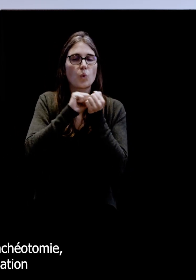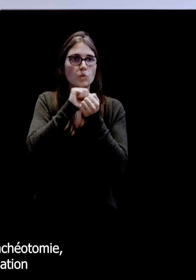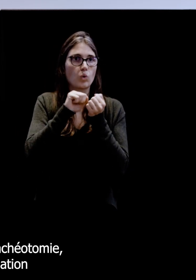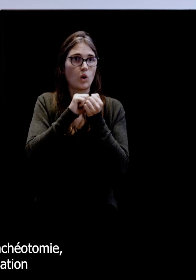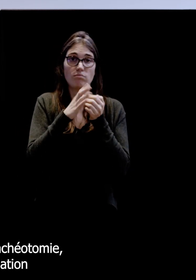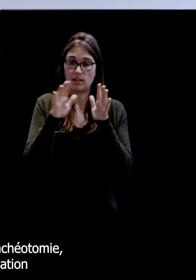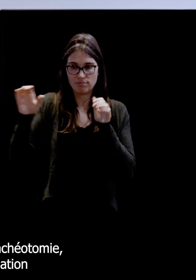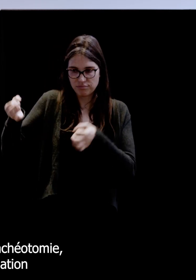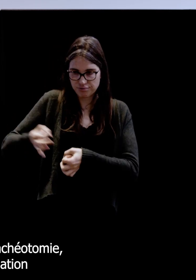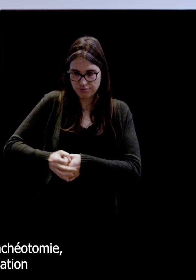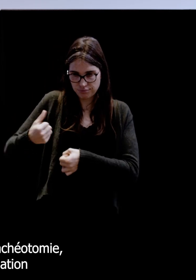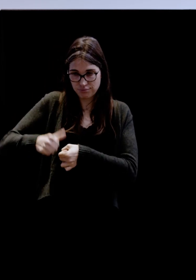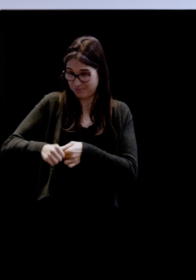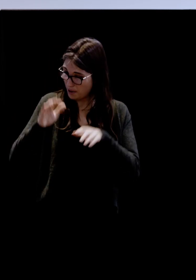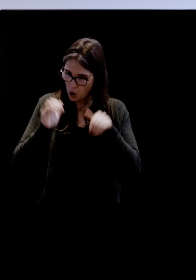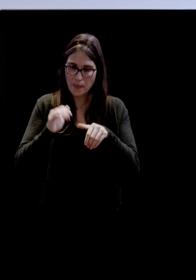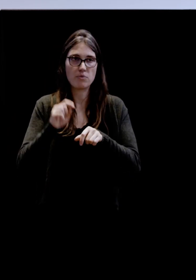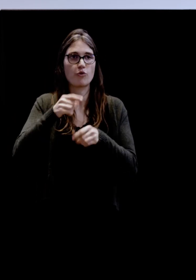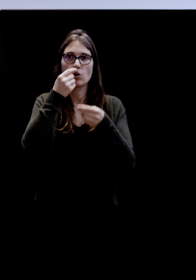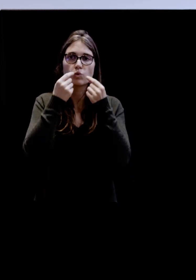que si on a une trachéotomie, il n'y a pas de stimulation